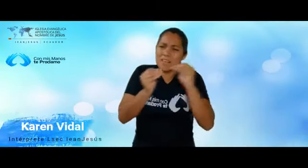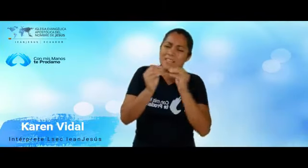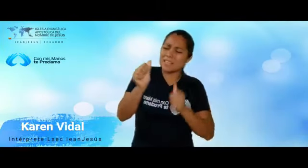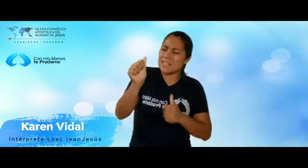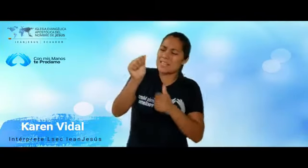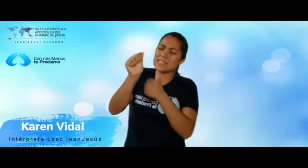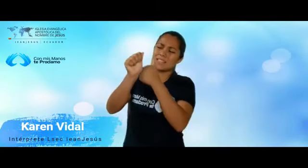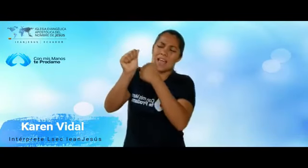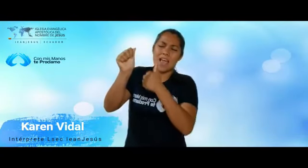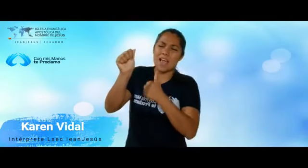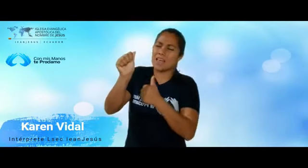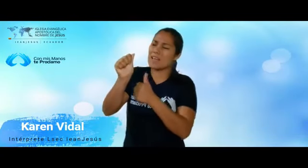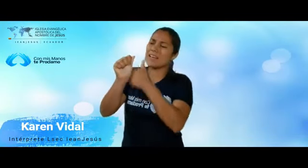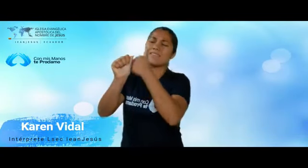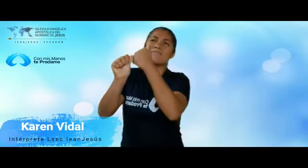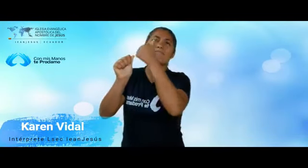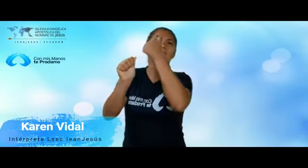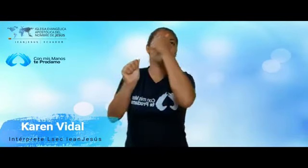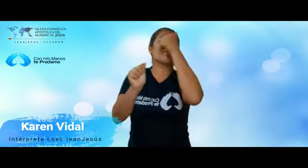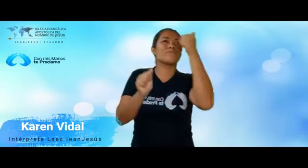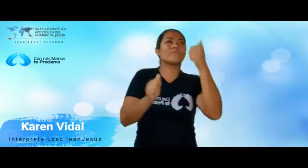Cerca de ti,